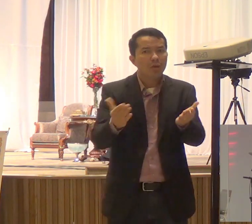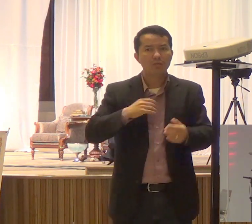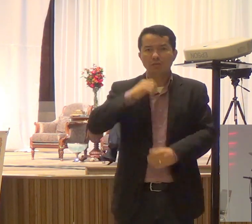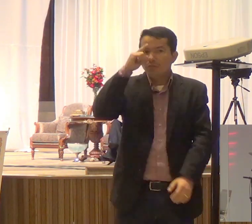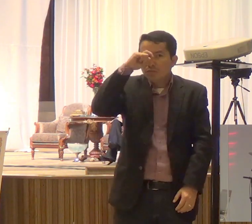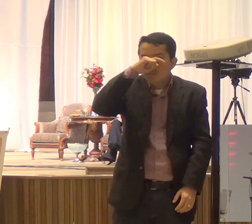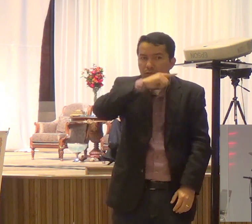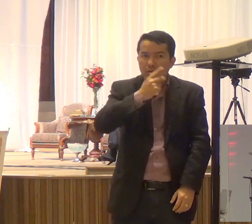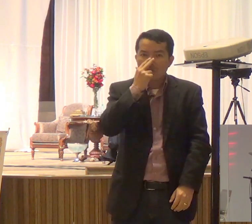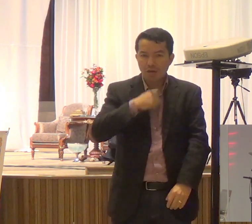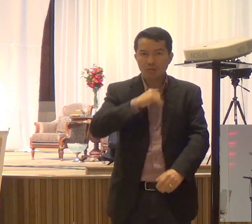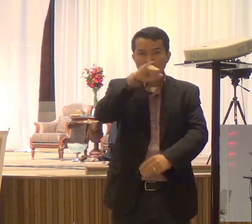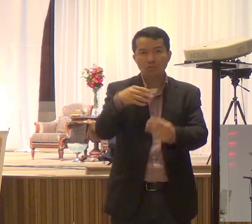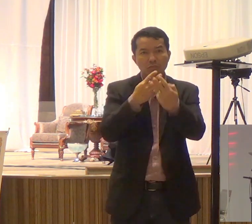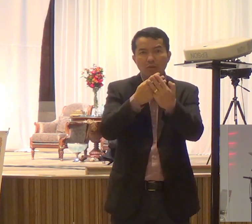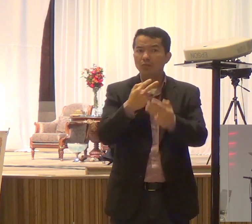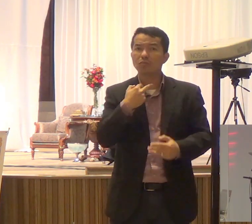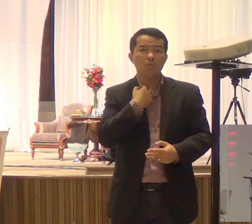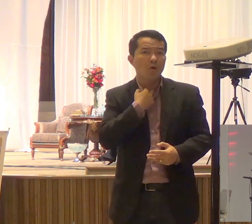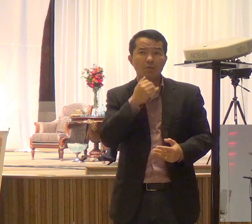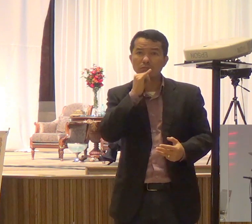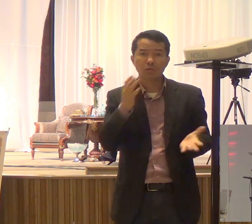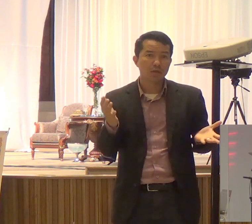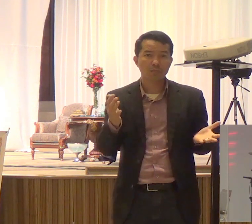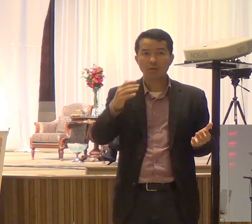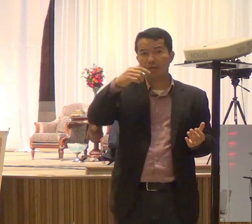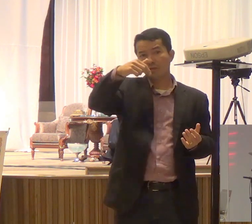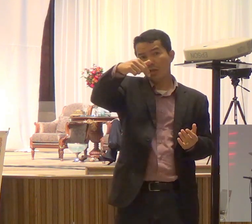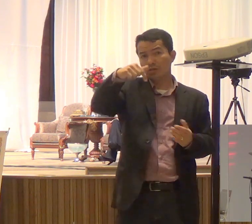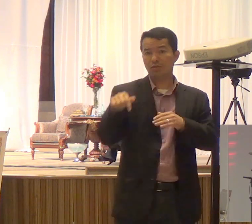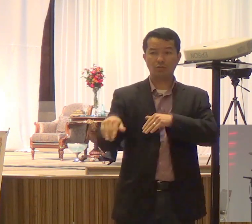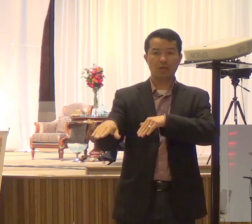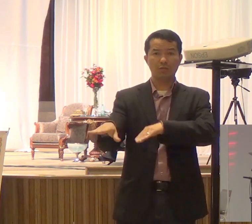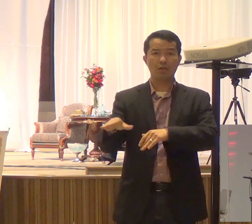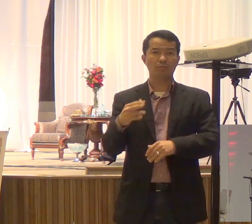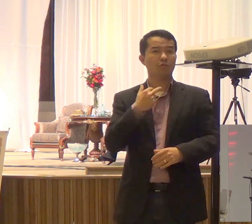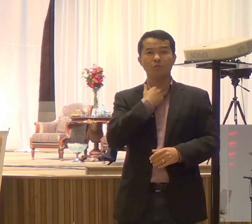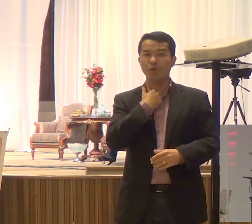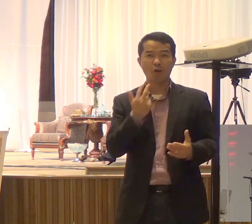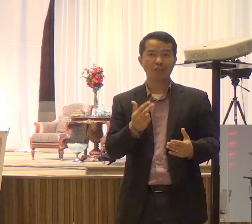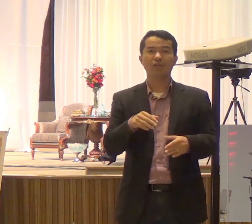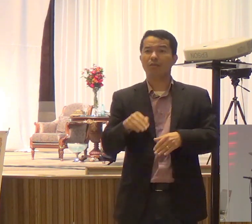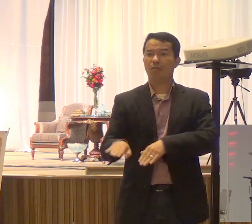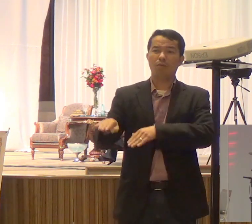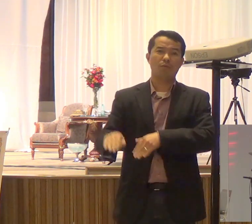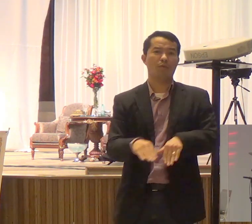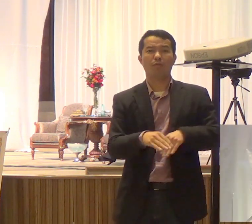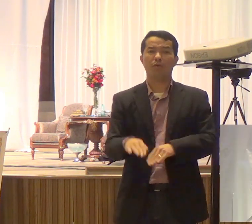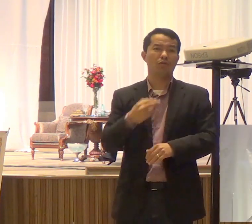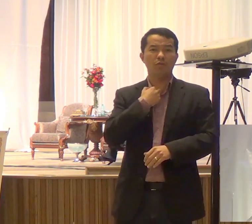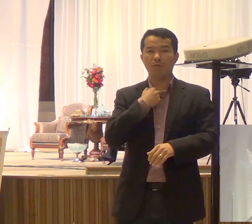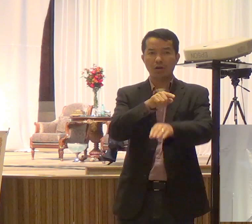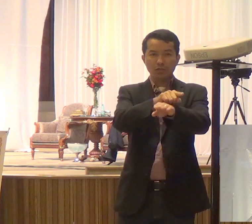não podiam comemorar o 7 de setembro, não podiam fazer desfile com tanque de guerra